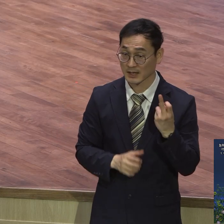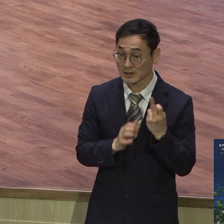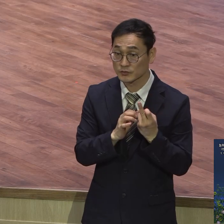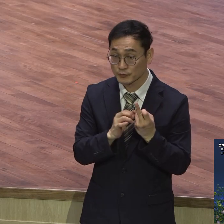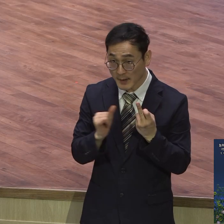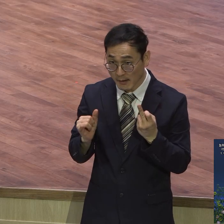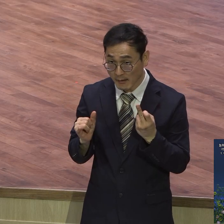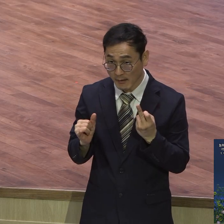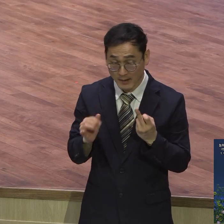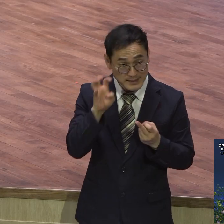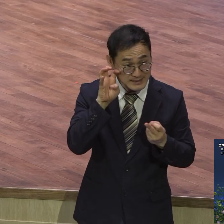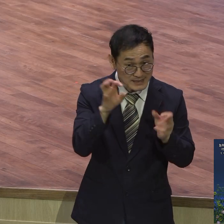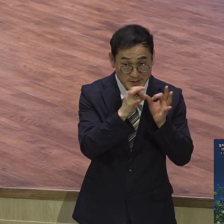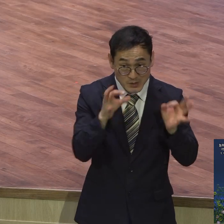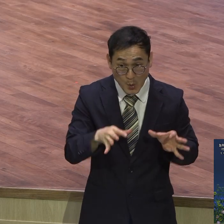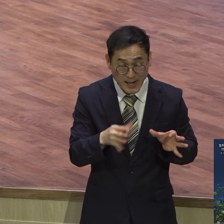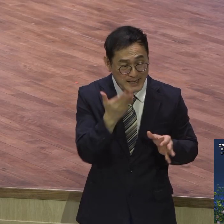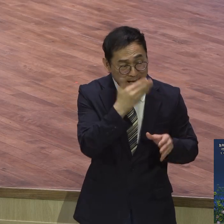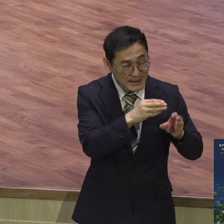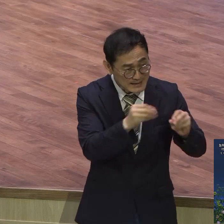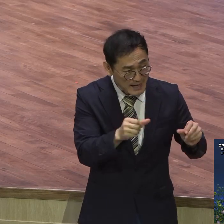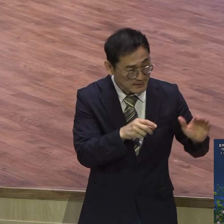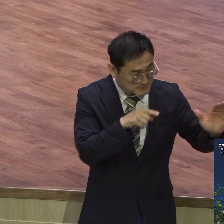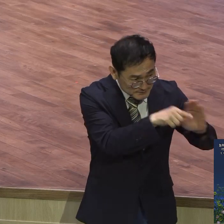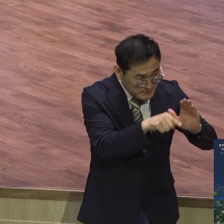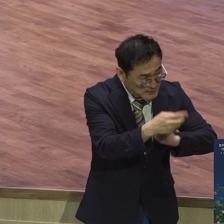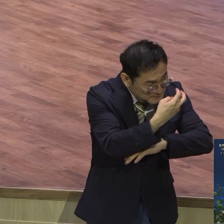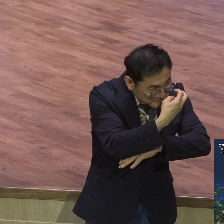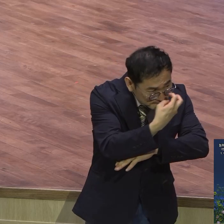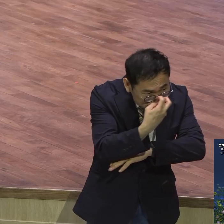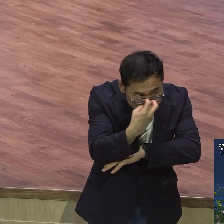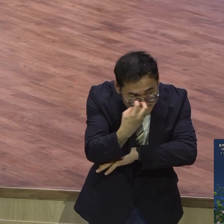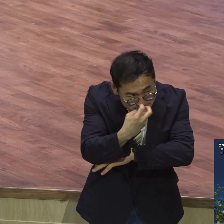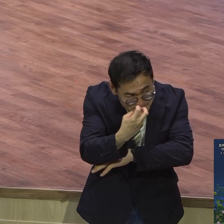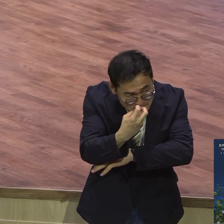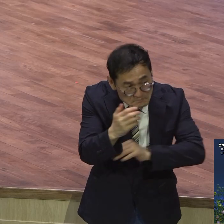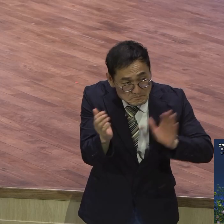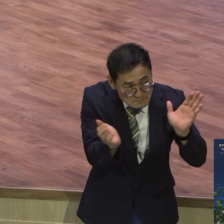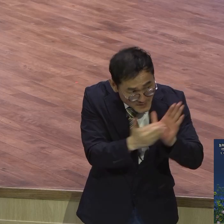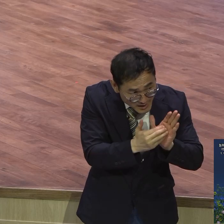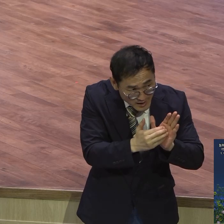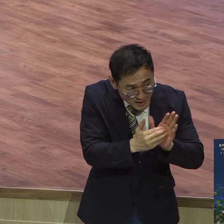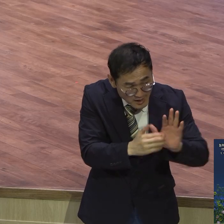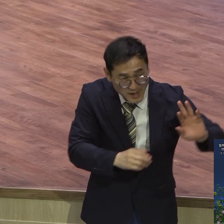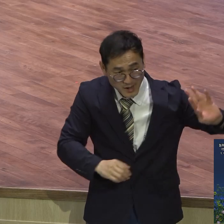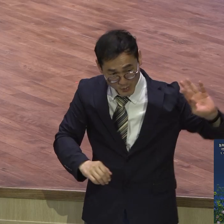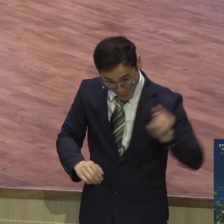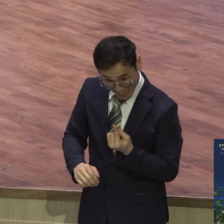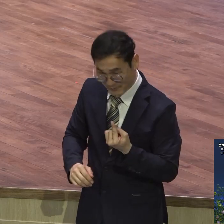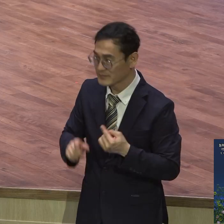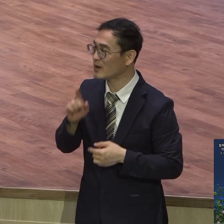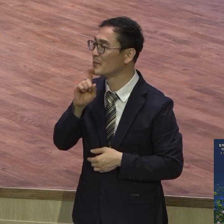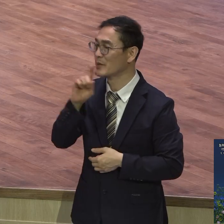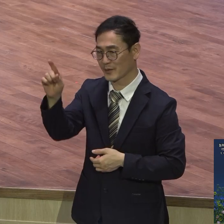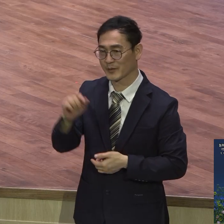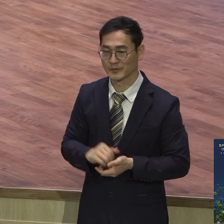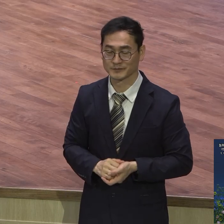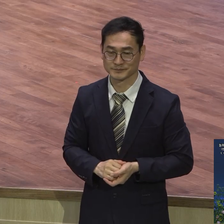40일 동안 가난 땅을 그렇게 정탐하고 와서 모세와 백신들 앞에서 보고합니다. 보고